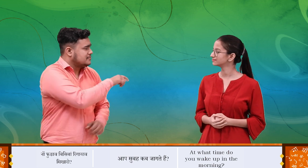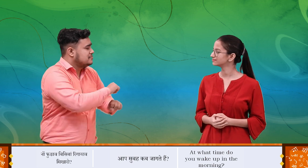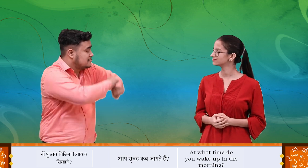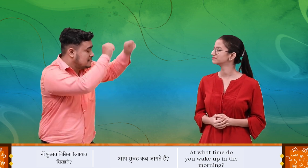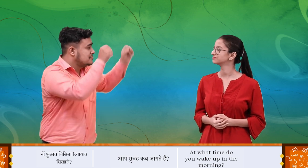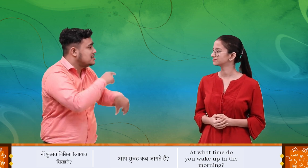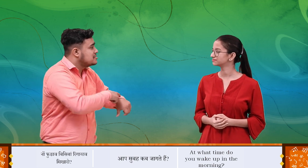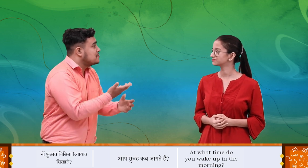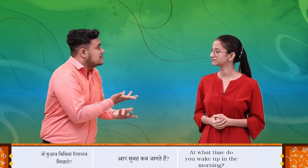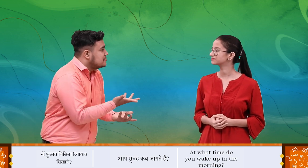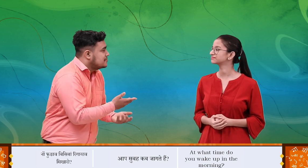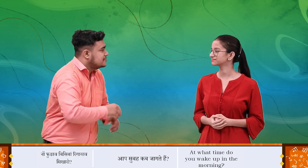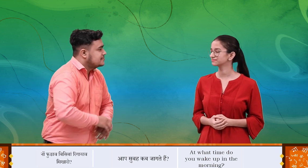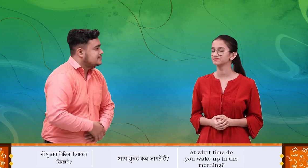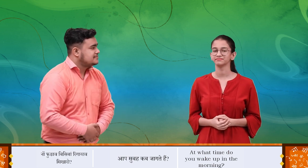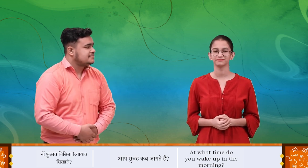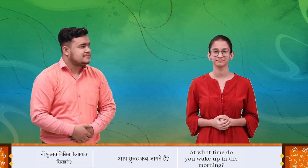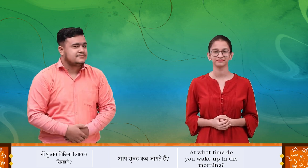Nung fungao, besibang ringgao shikaru.